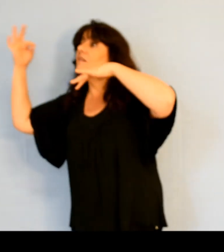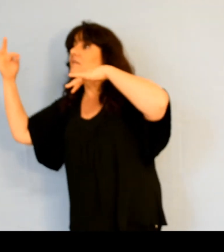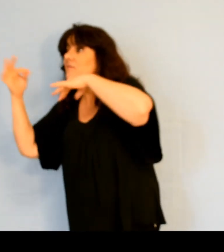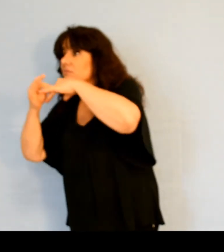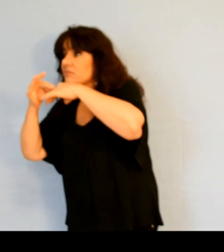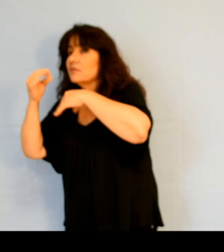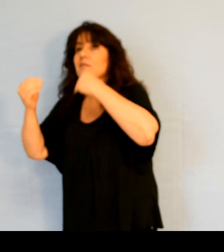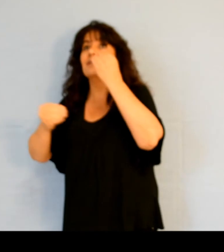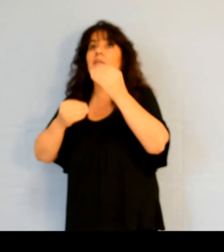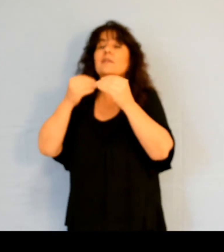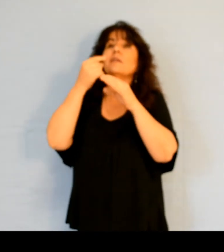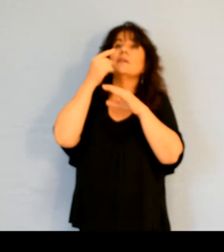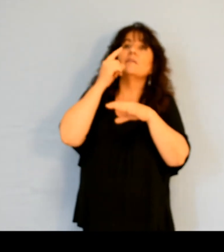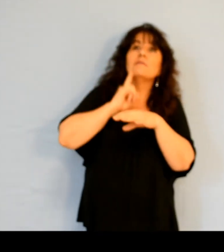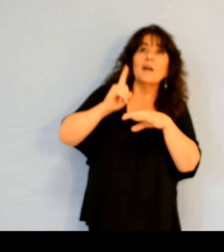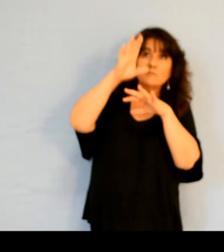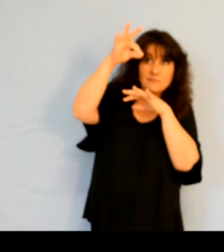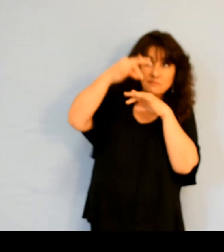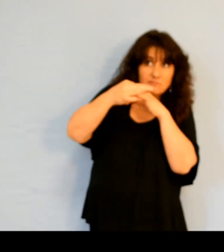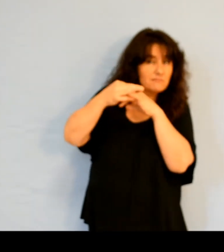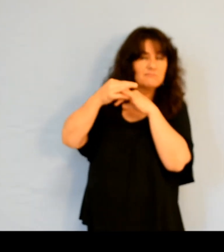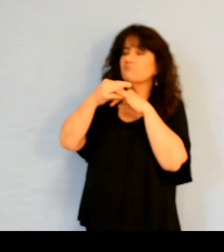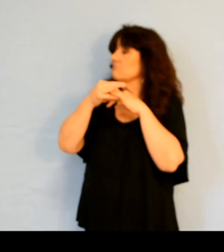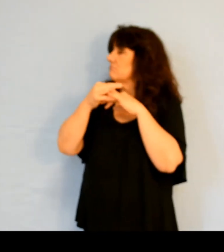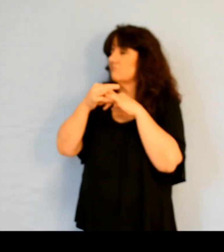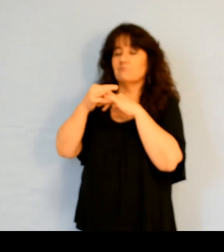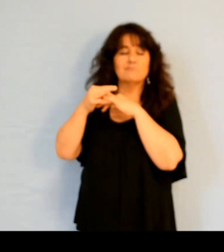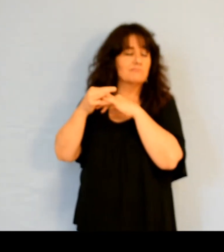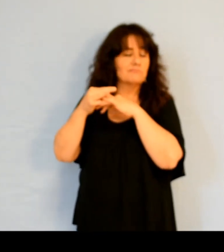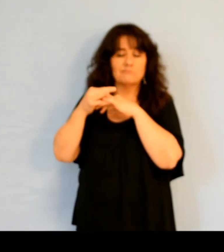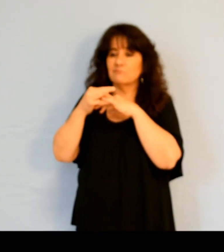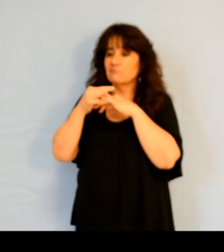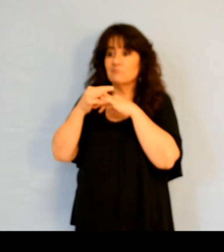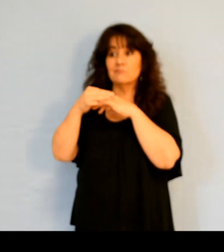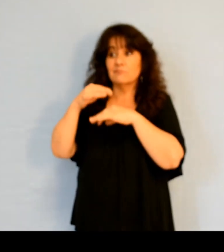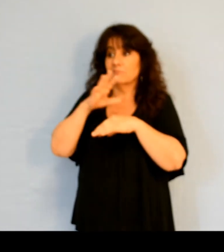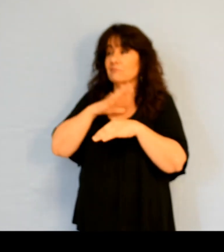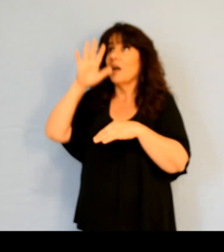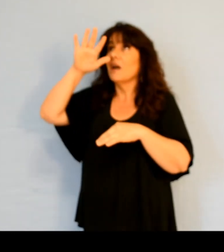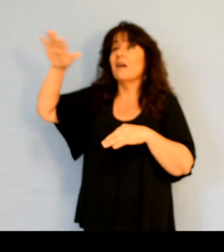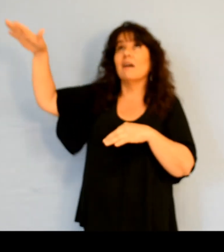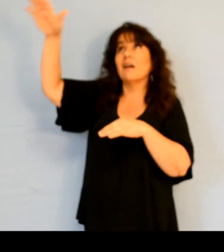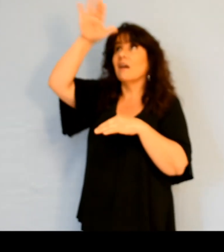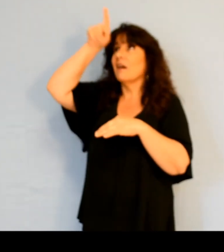car ils ne peuvent plus mourir. Ils sont semblables aux anges.